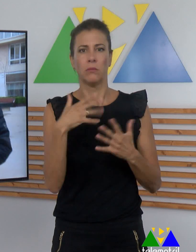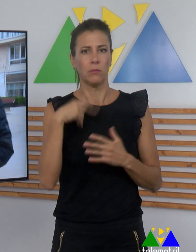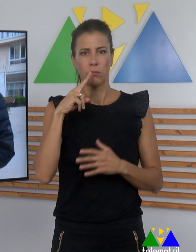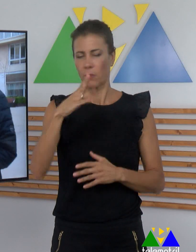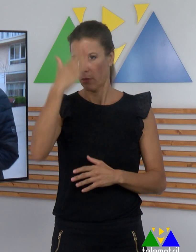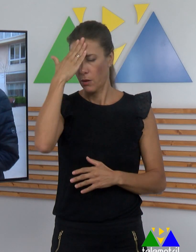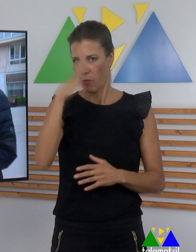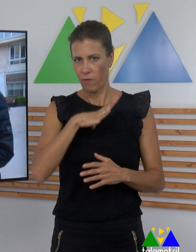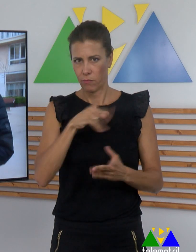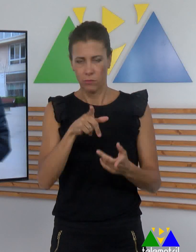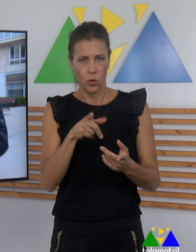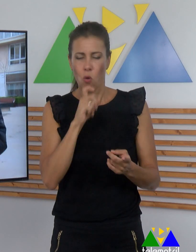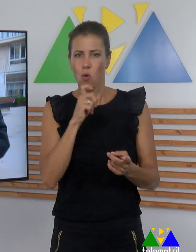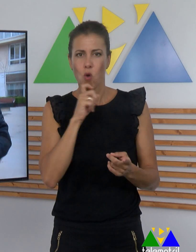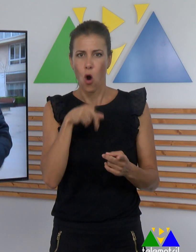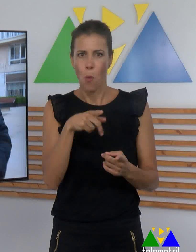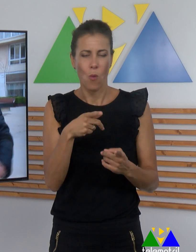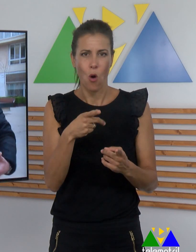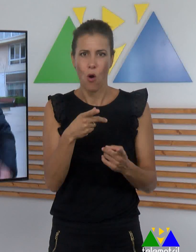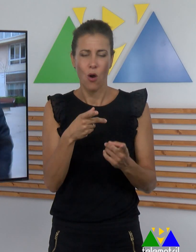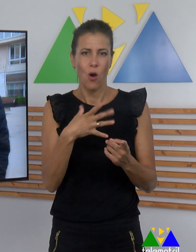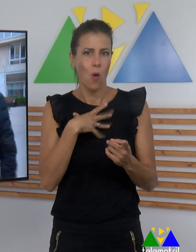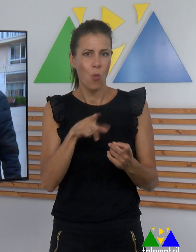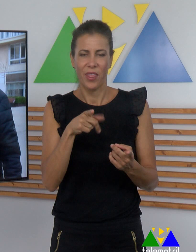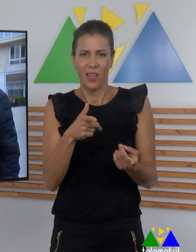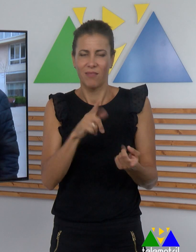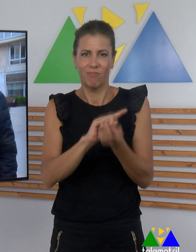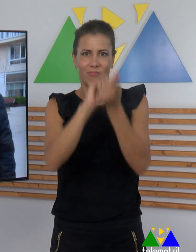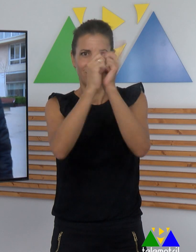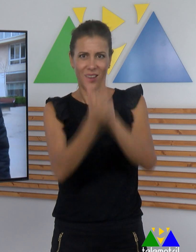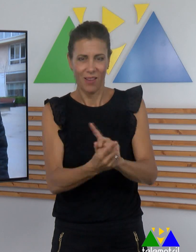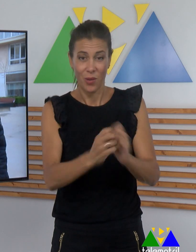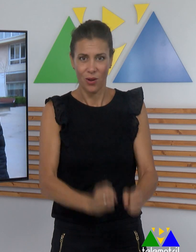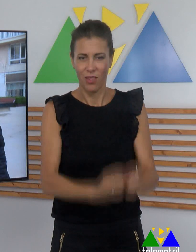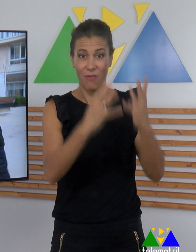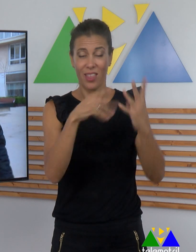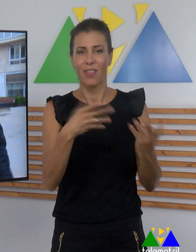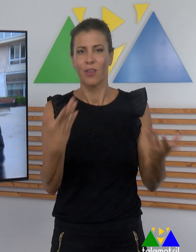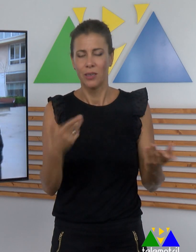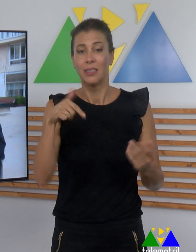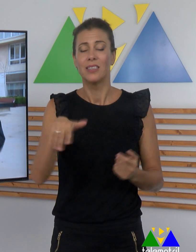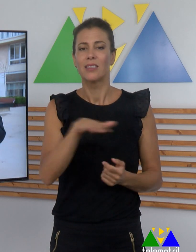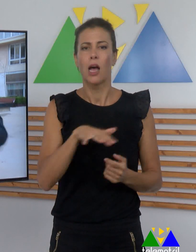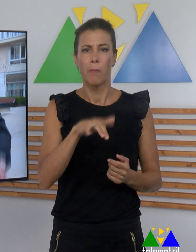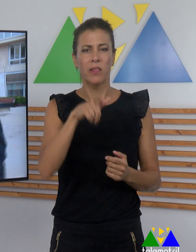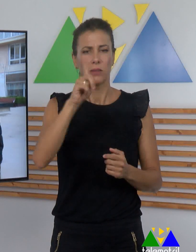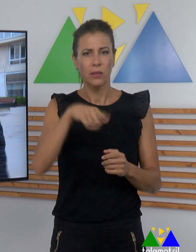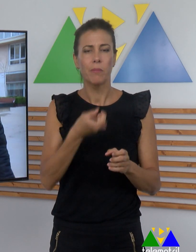cabeza, cómo se pudieron derribar aquellos edificios. Y esta plaza formó